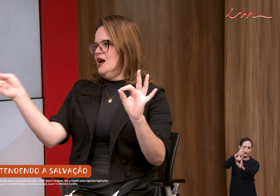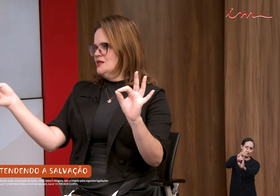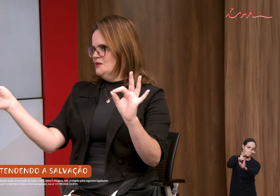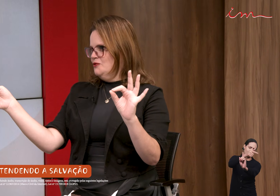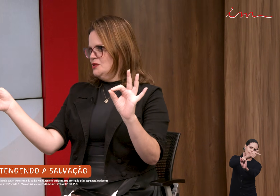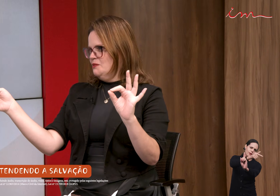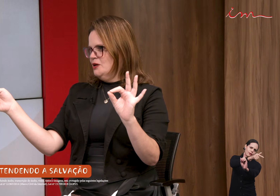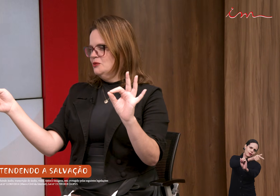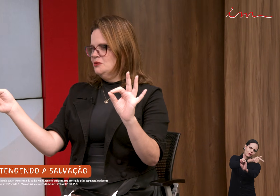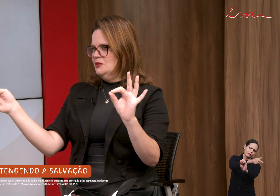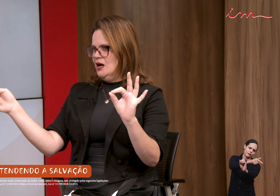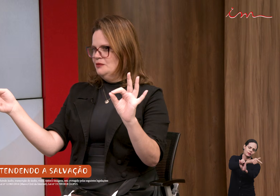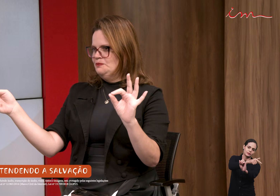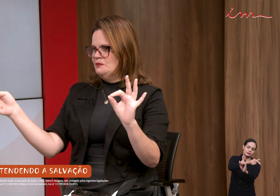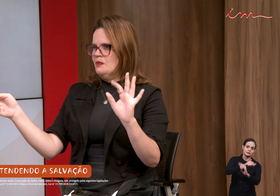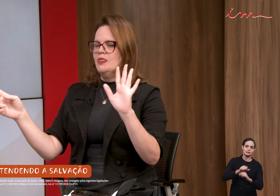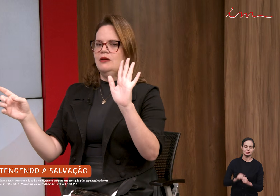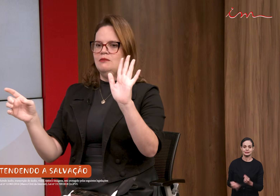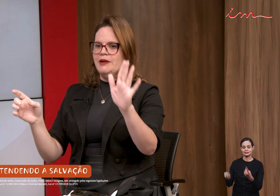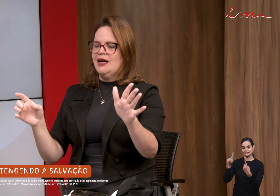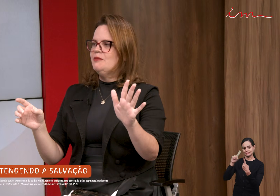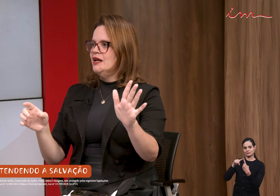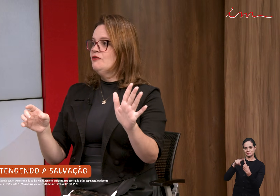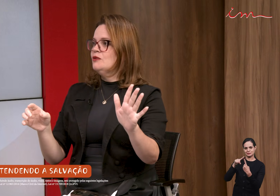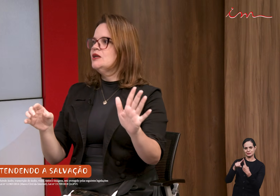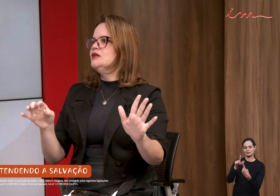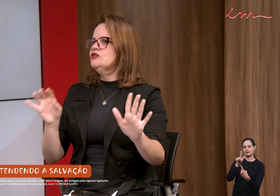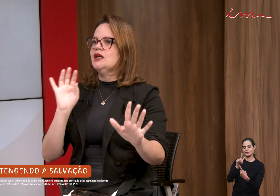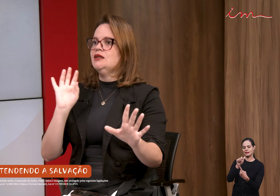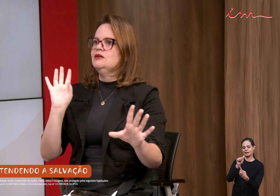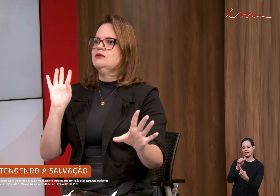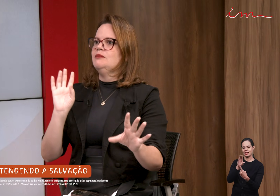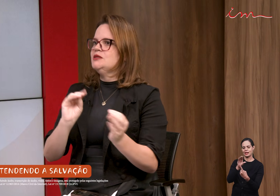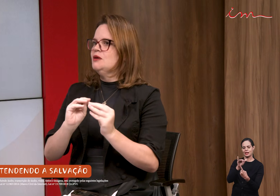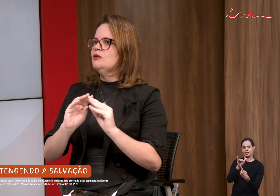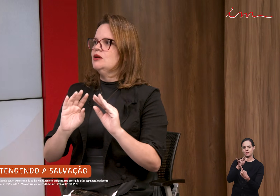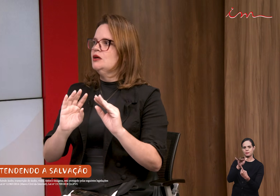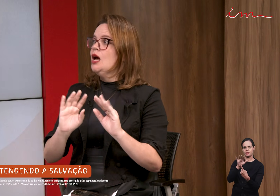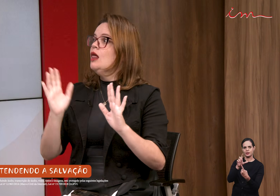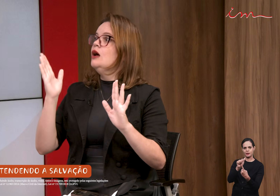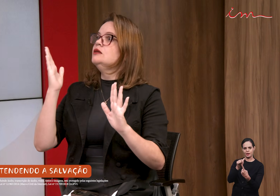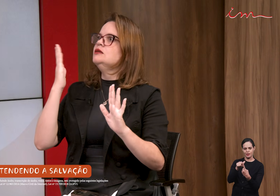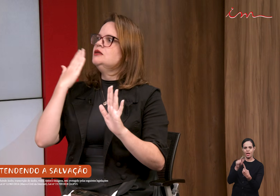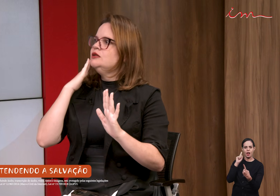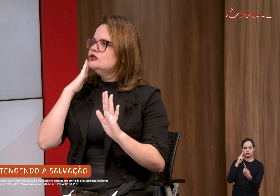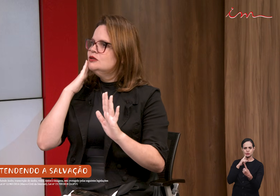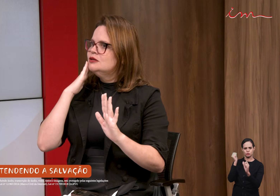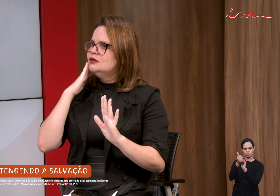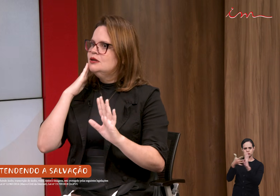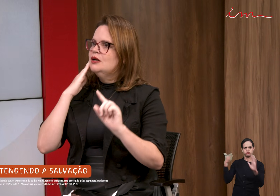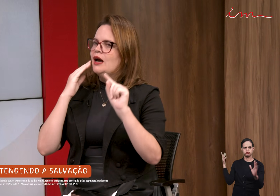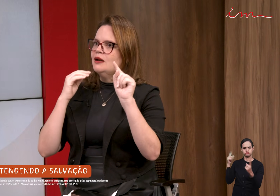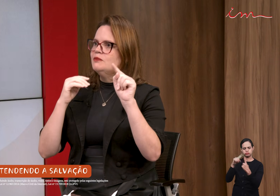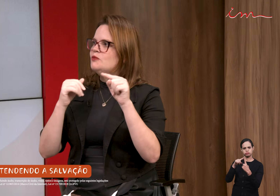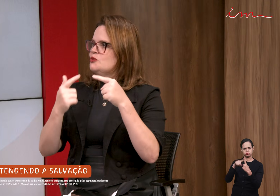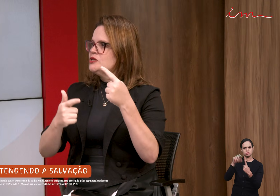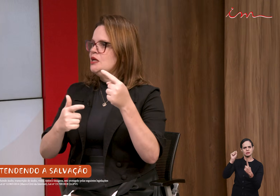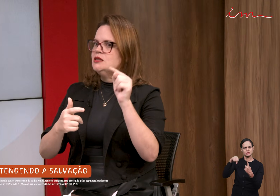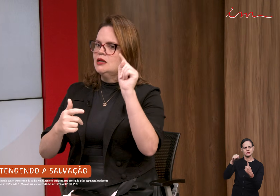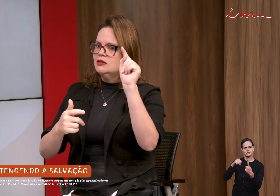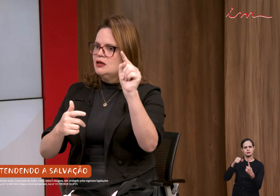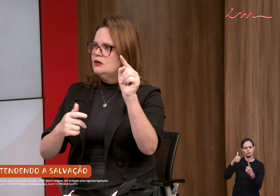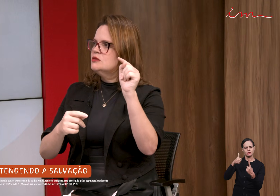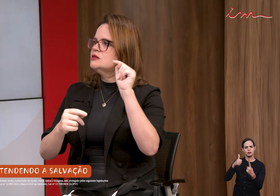ele desviasse e fosse para outro lugar. Para a Gabriela ficou entendida, ela entendeu na mesma hora. Ela, entendi. Ela